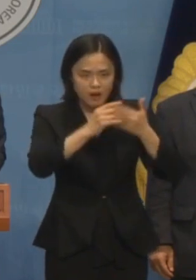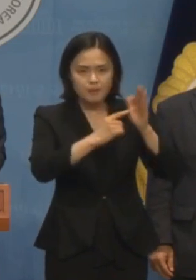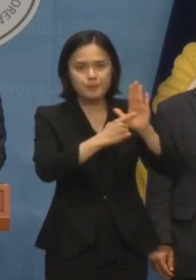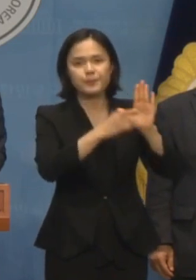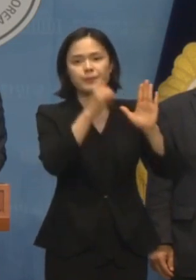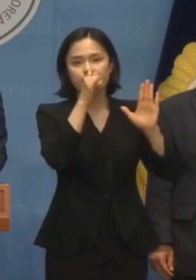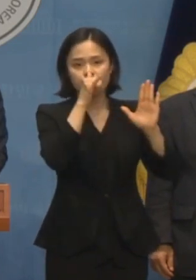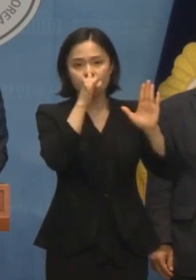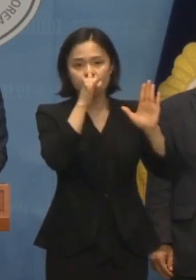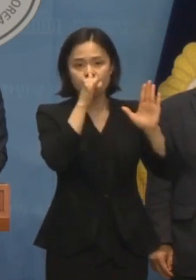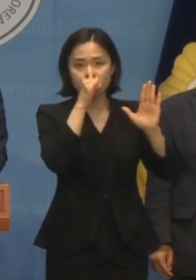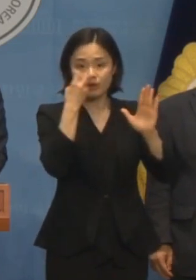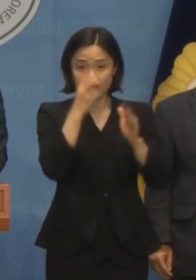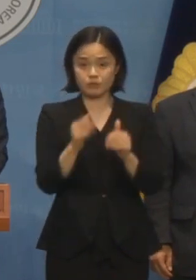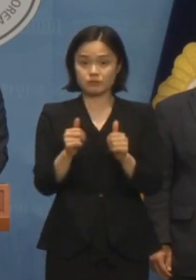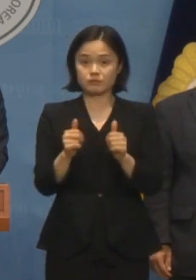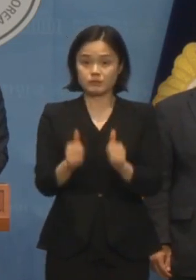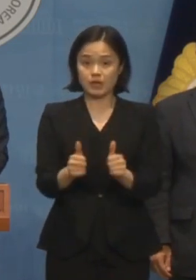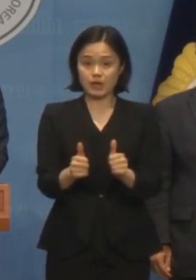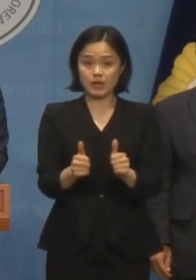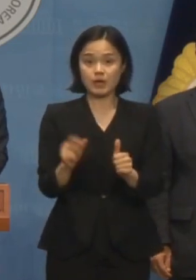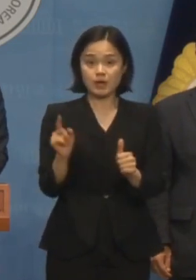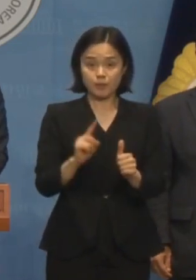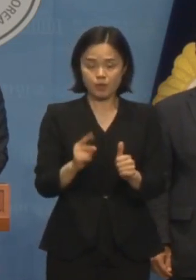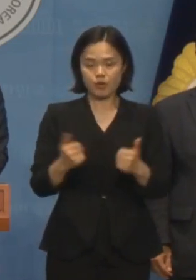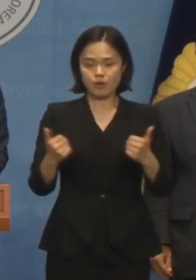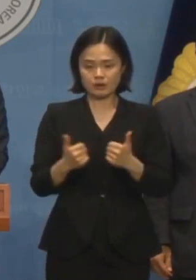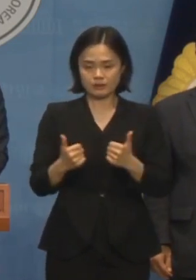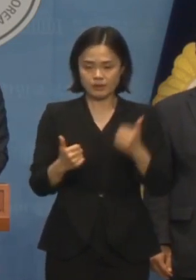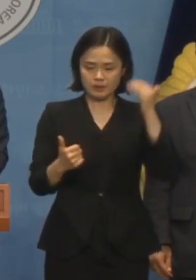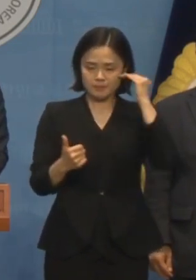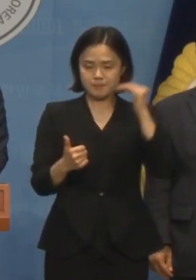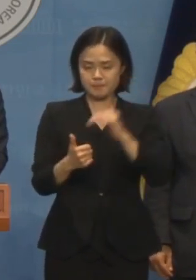검찰은 일관되게 의사방해 행위가 명확히